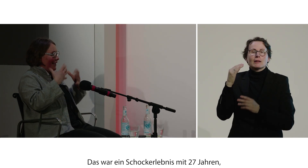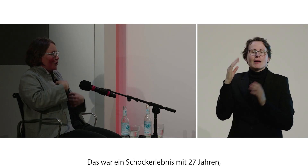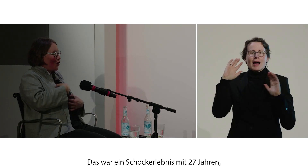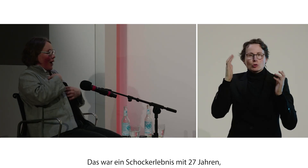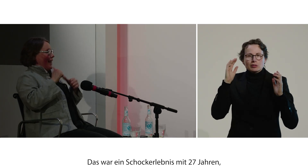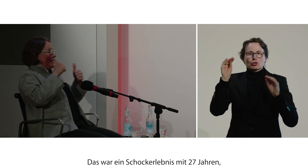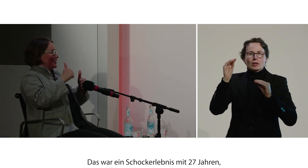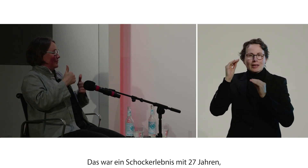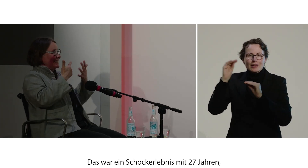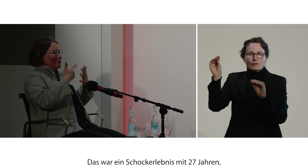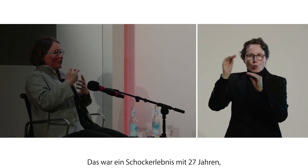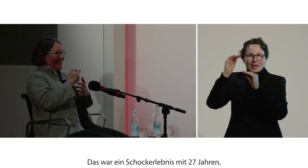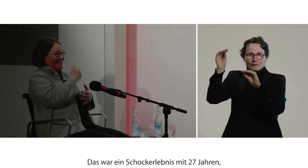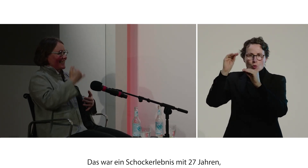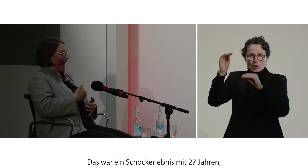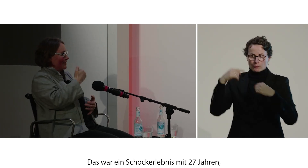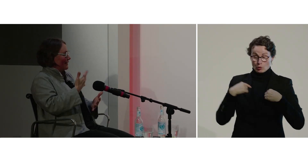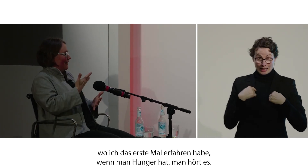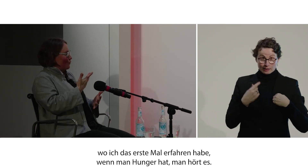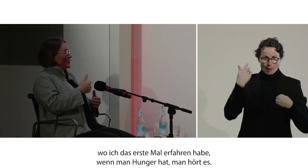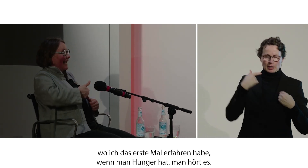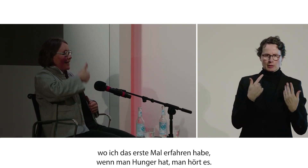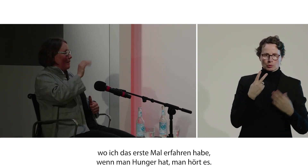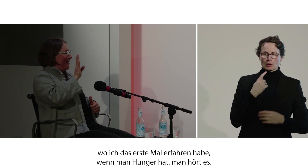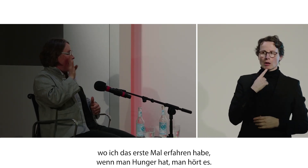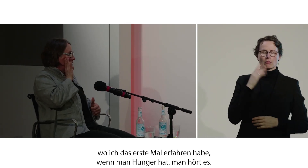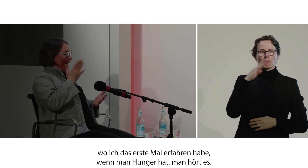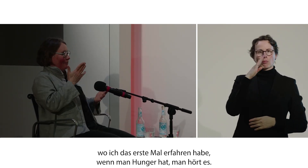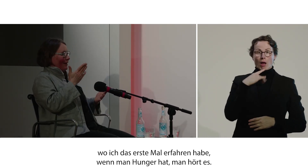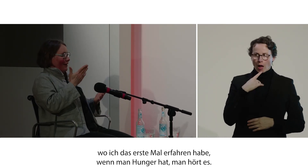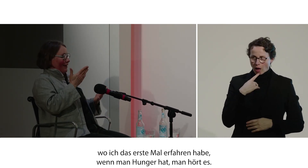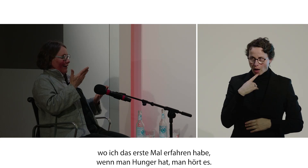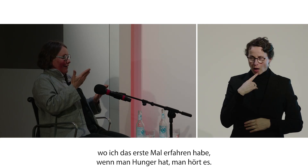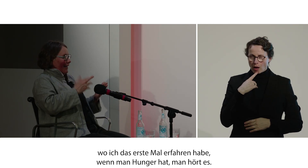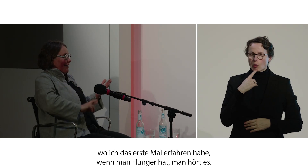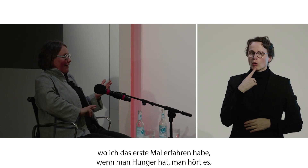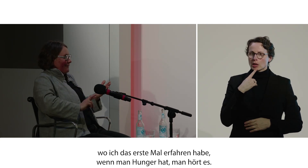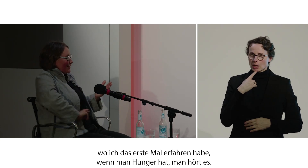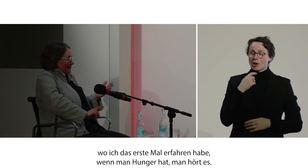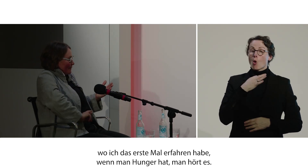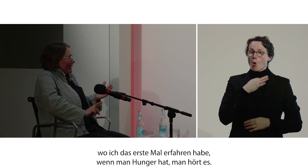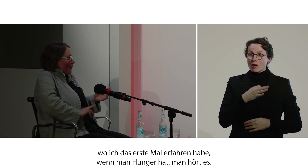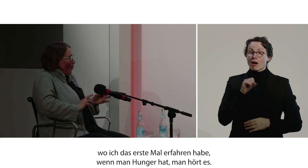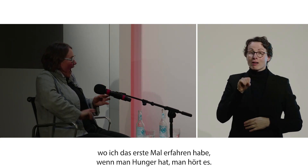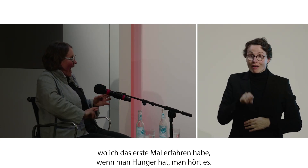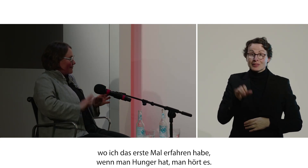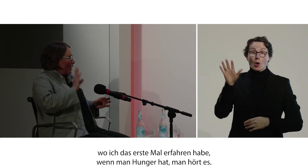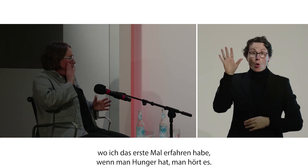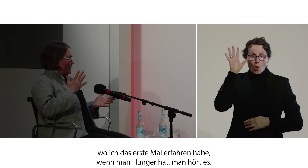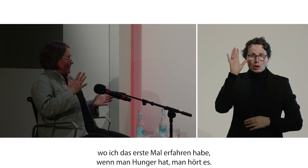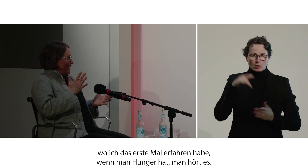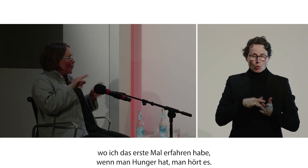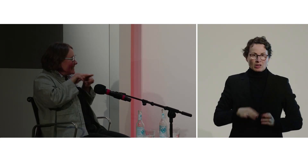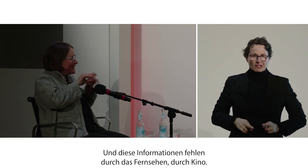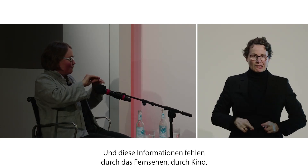klares Schockerlebnis mit 27 Jahren, wo ich das erst mal erfahren habe, wenn man Hunger hat,